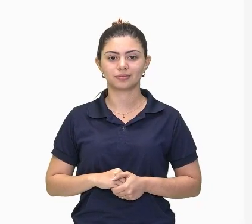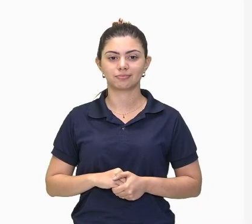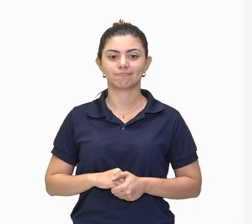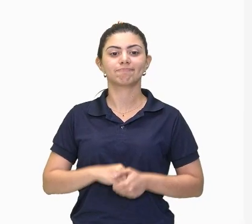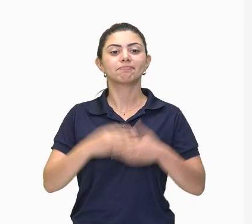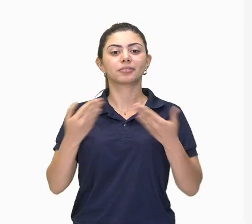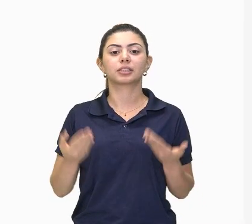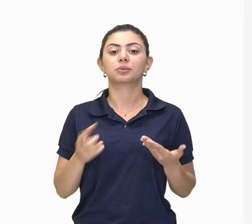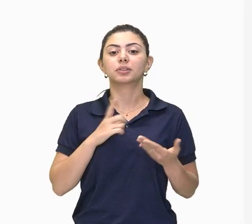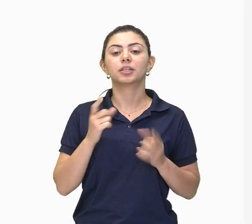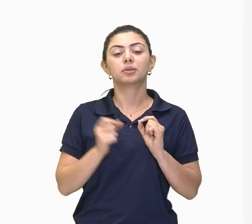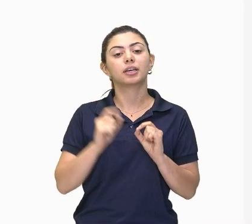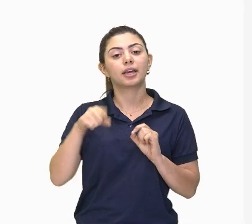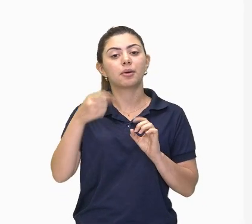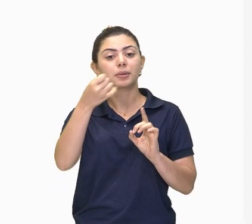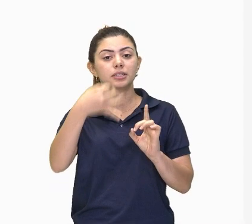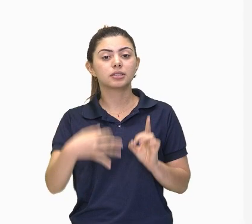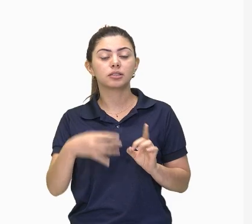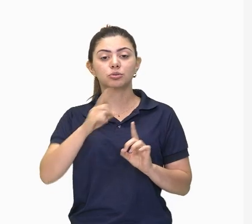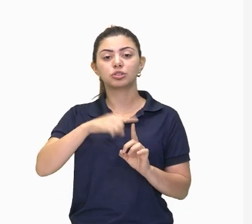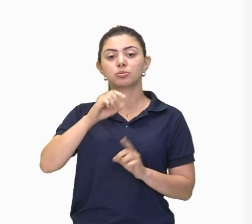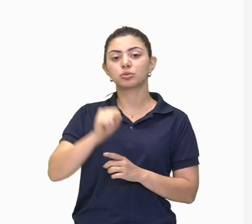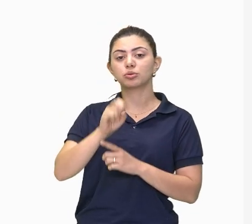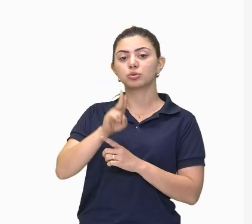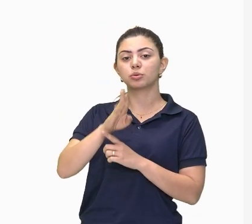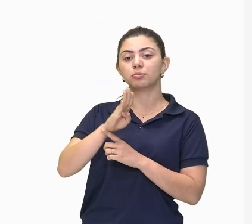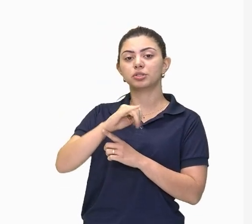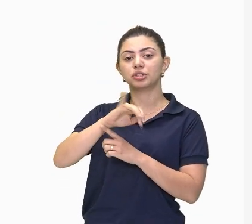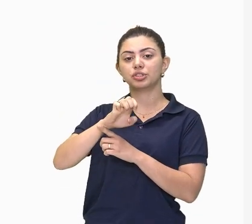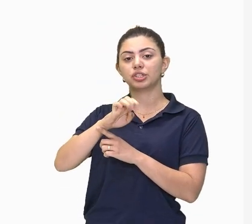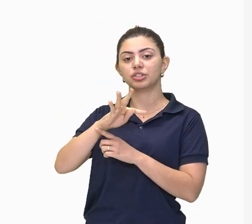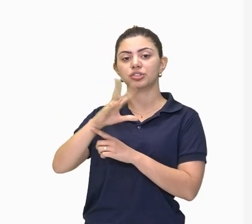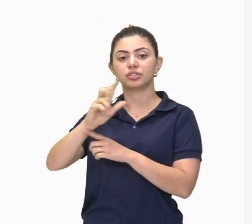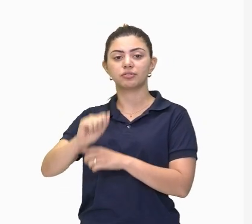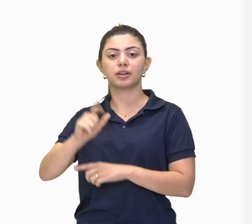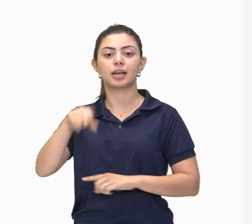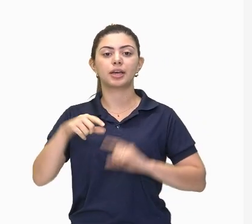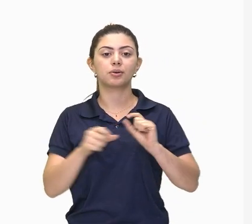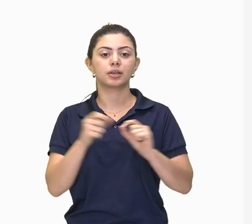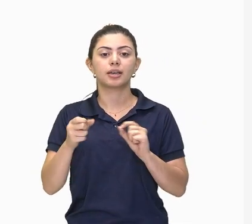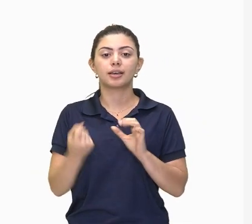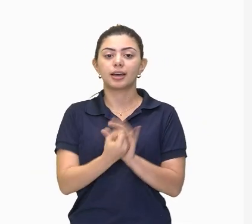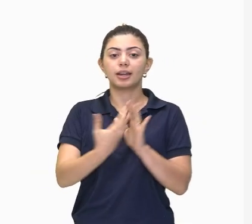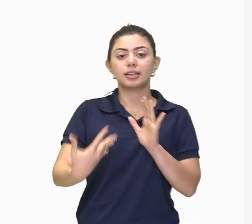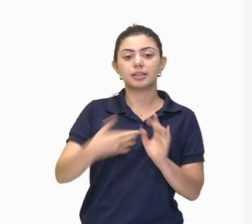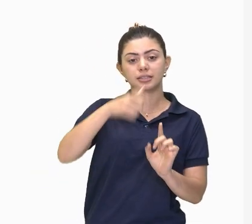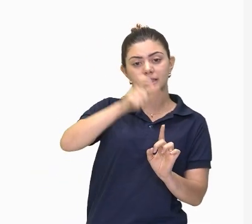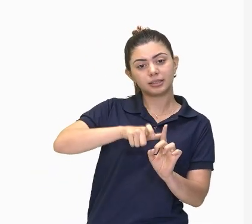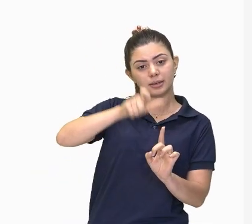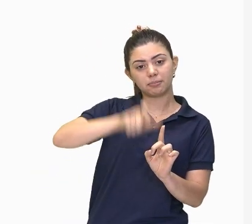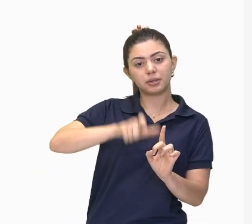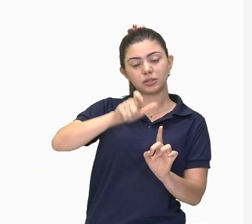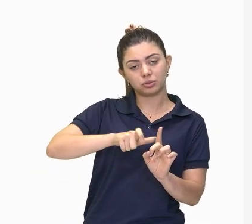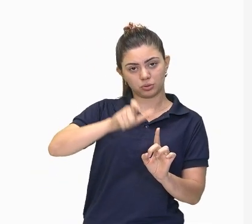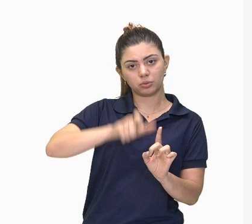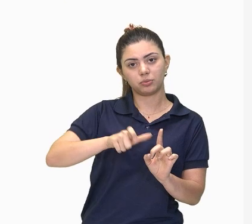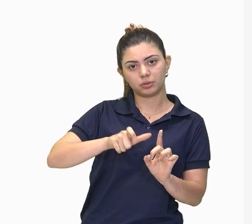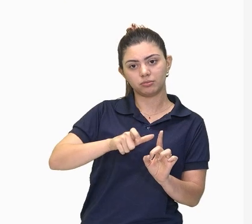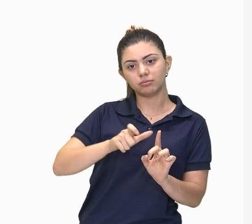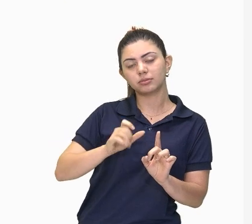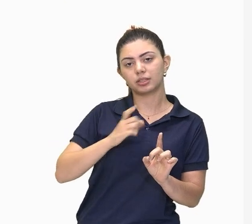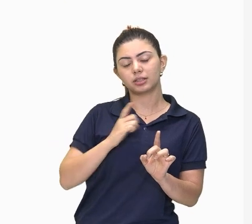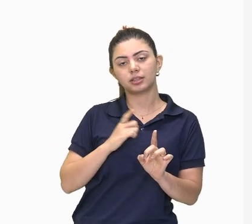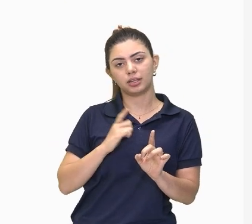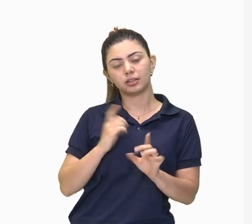Então, a descrição subjetiva evidencia as impressões pessoais do emissor, ou seja, do locutor